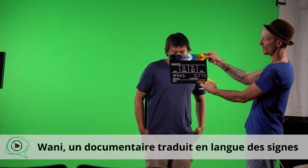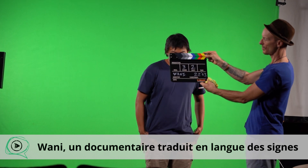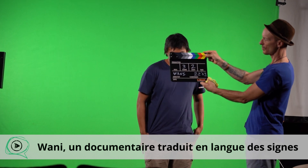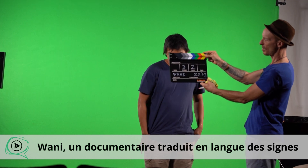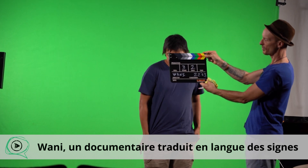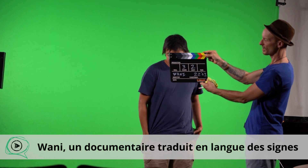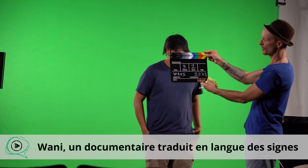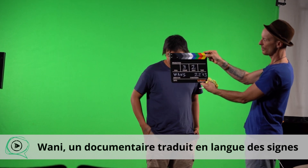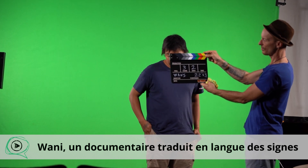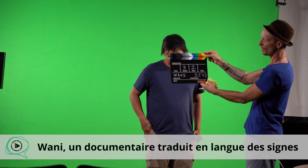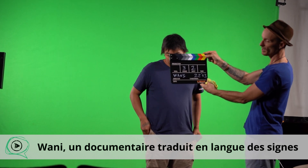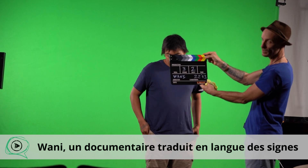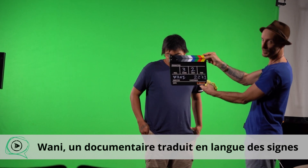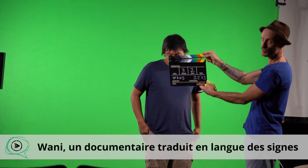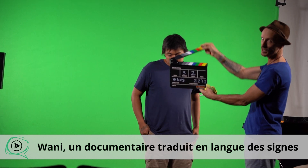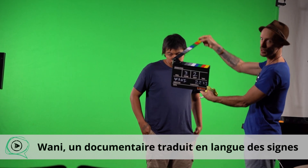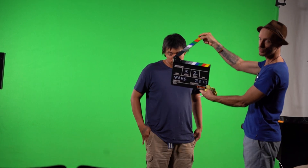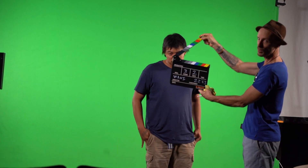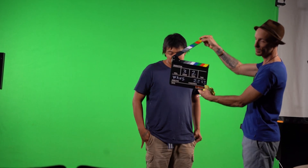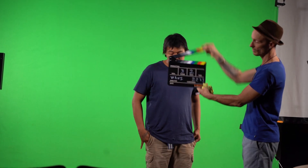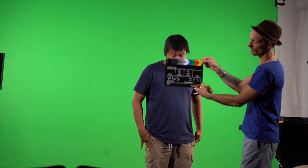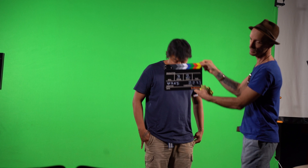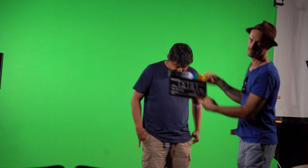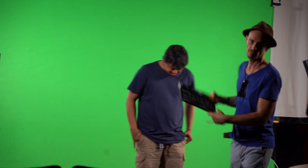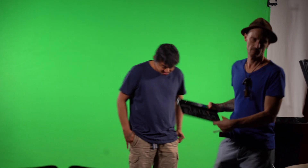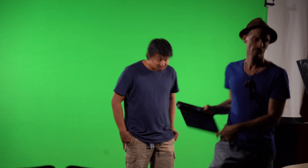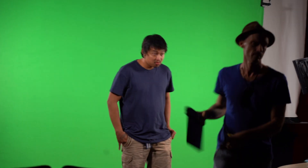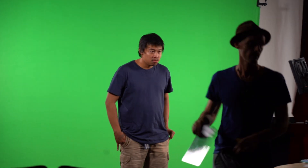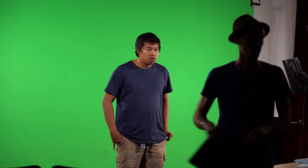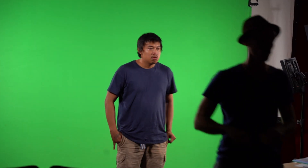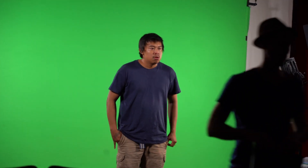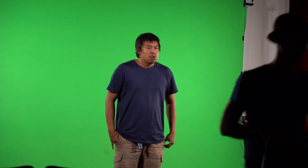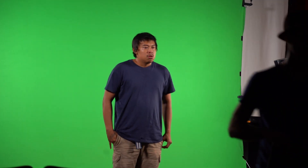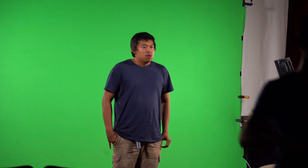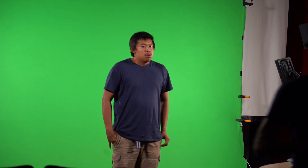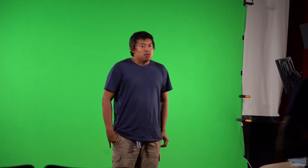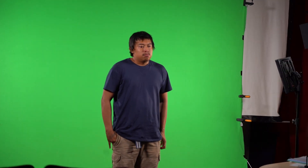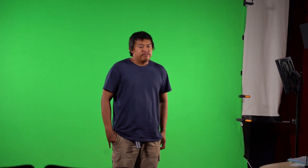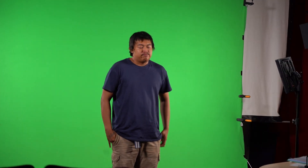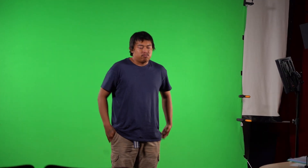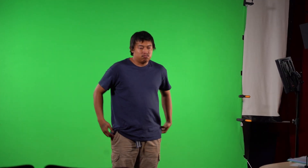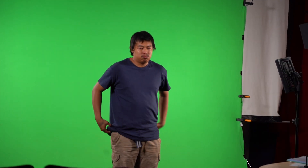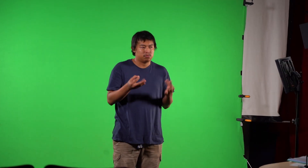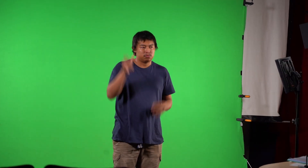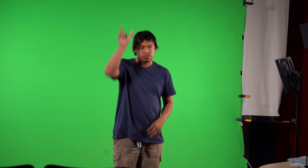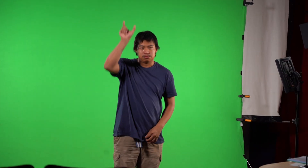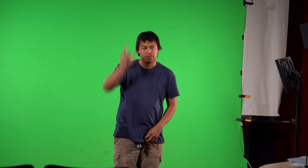Séquence 3, prise 2, Wani 2243. Voilà, on est là pour filmer, sous-titrer le